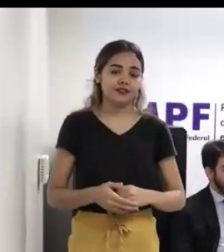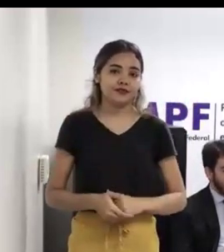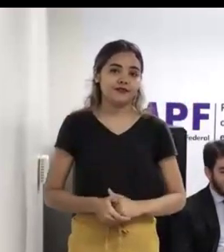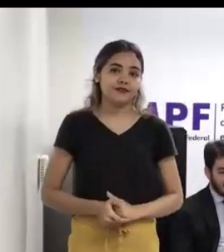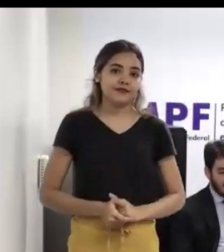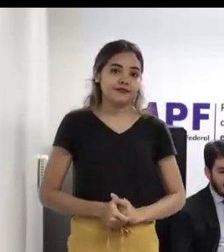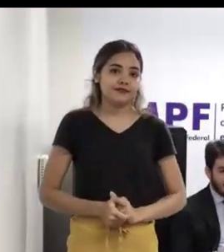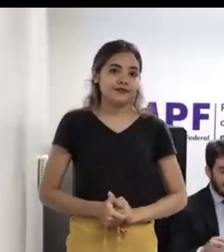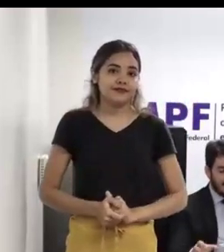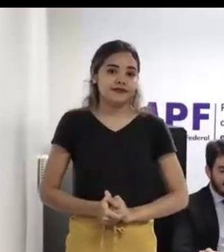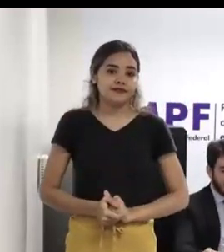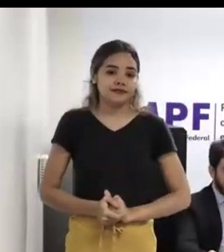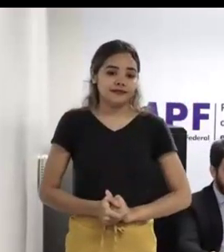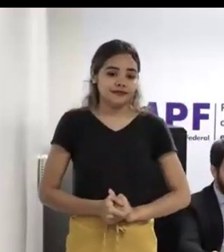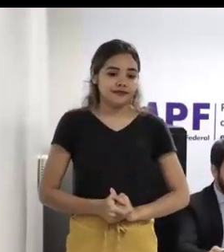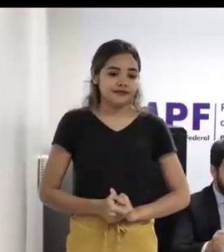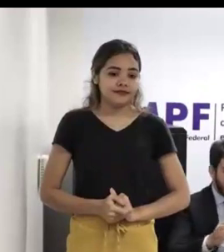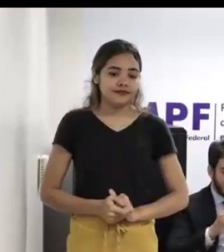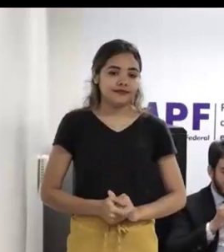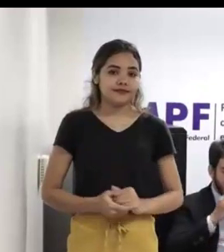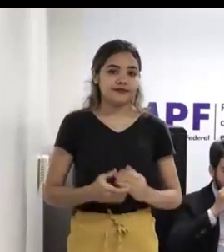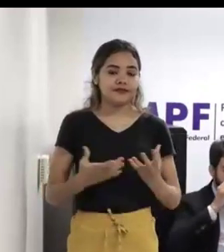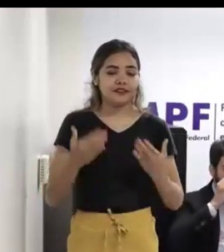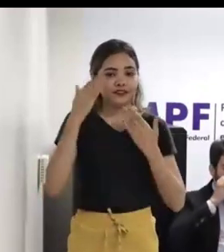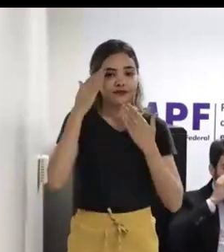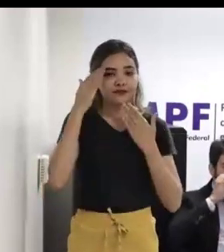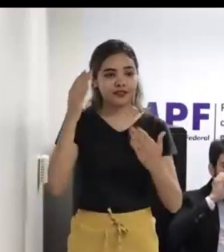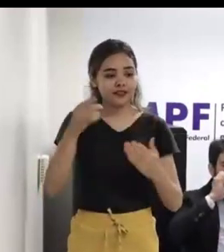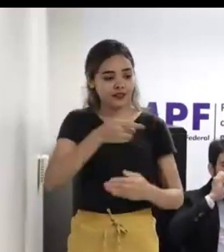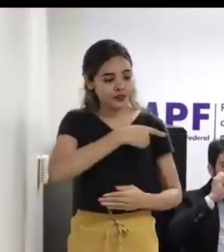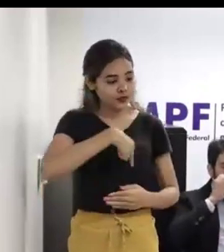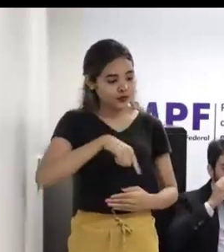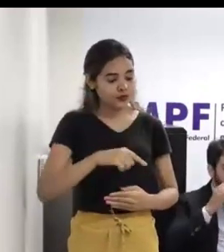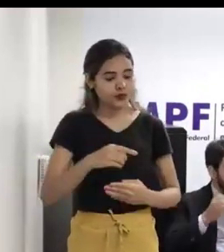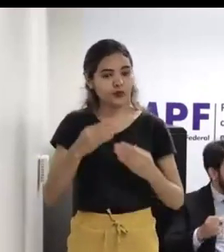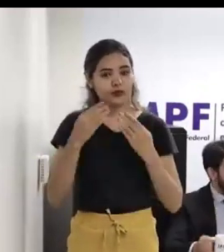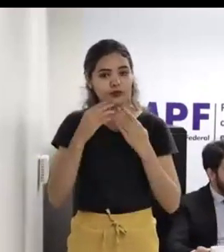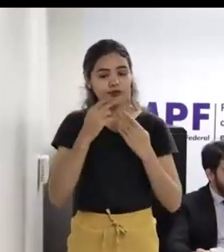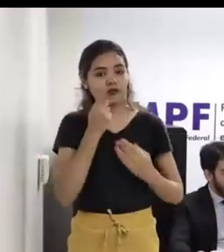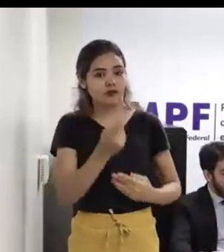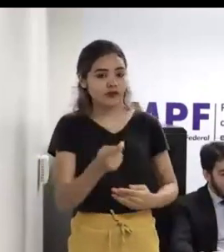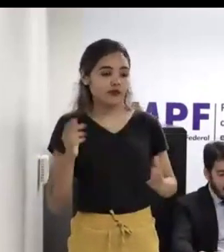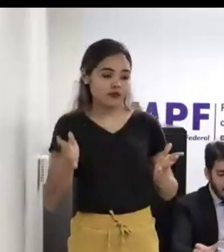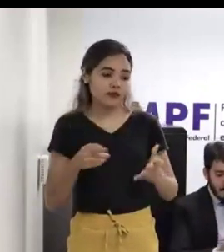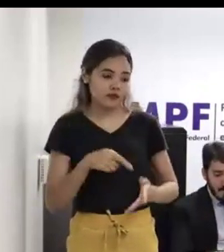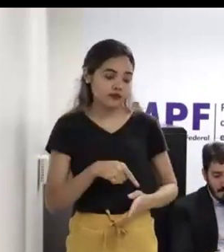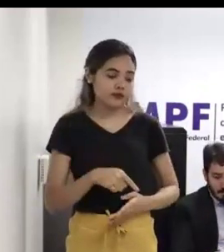movid esse evento gostaria de agradecer aos palestrantes também que se dispuseram a tá aqui